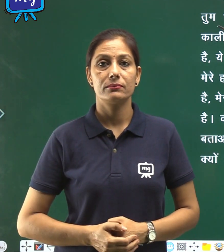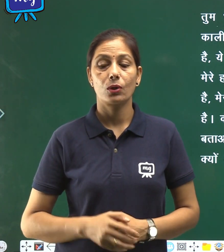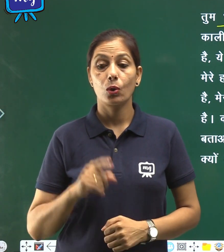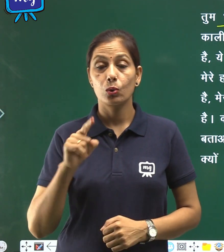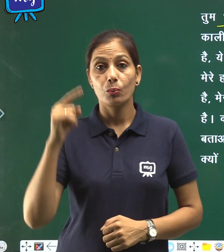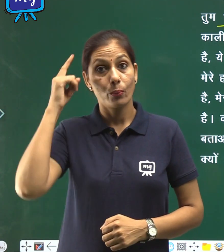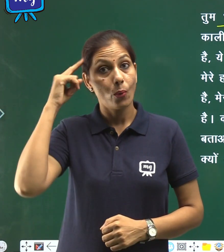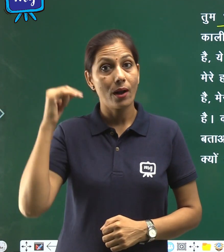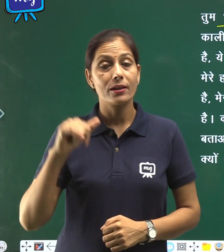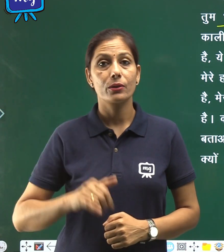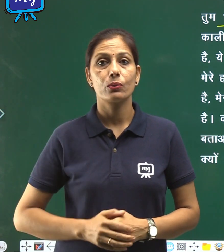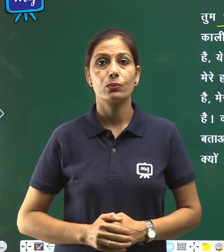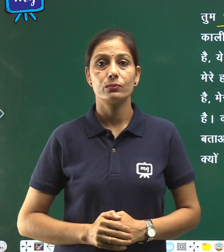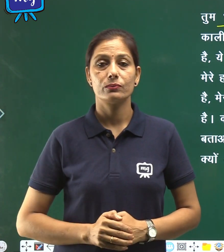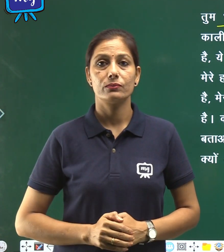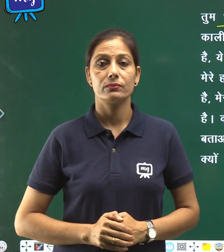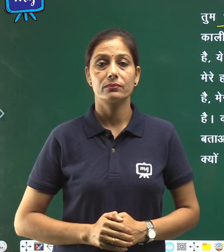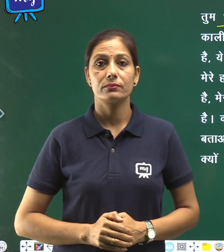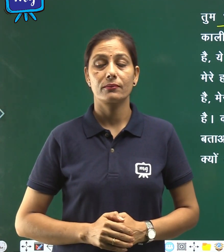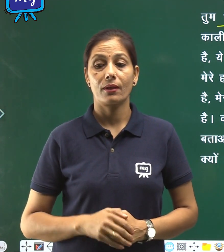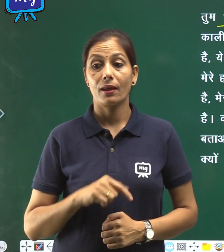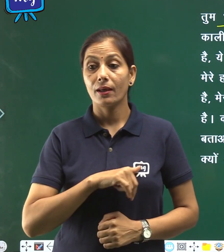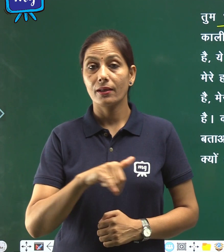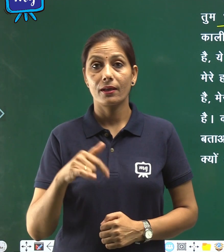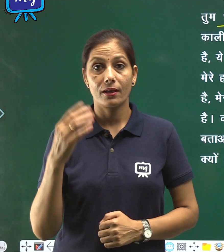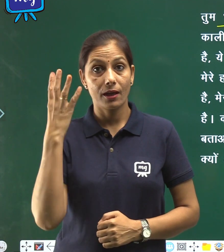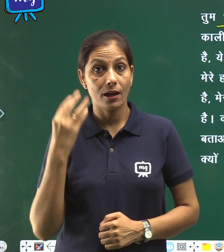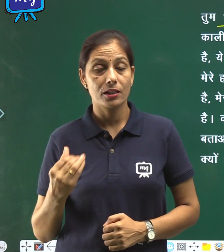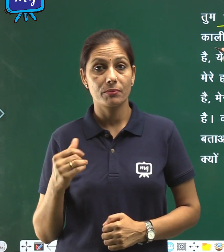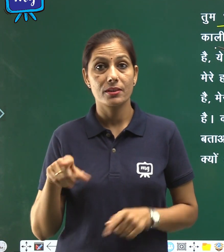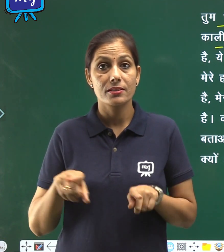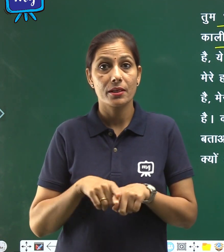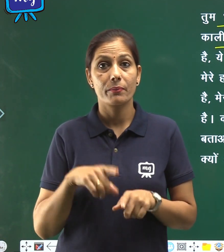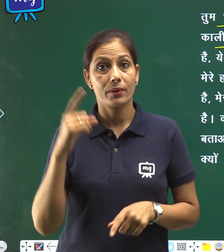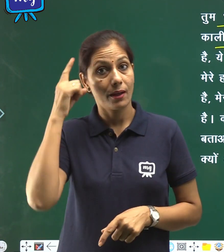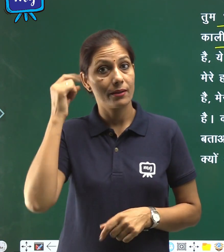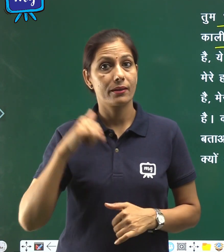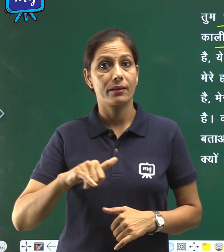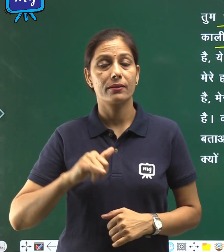तुम भी काली हो, यह रात भी काली है,